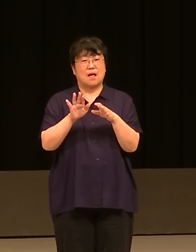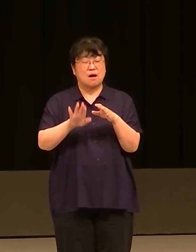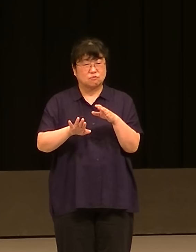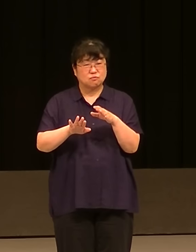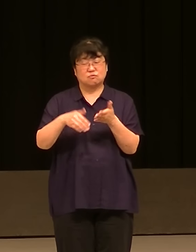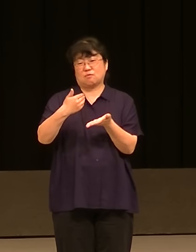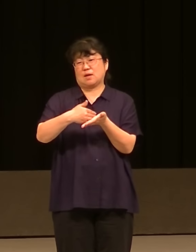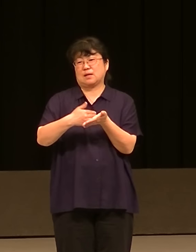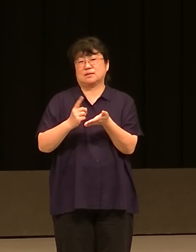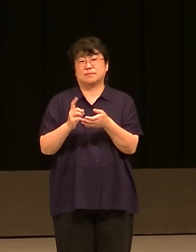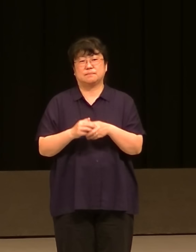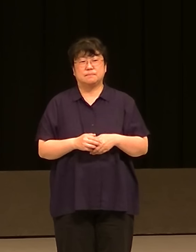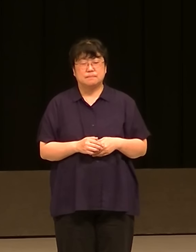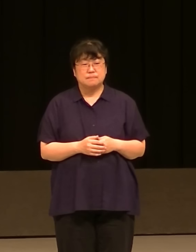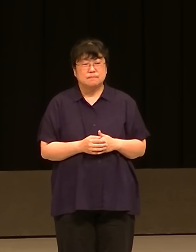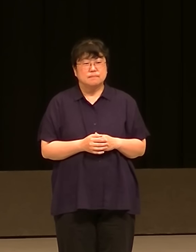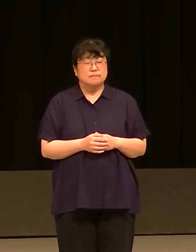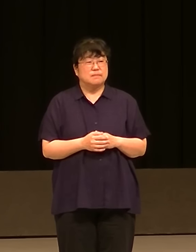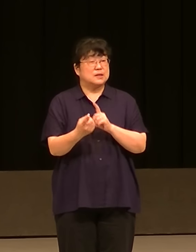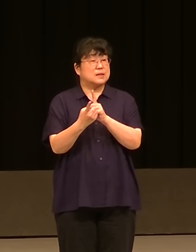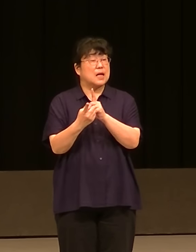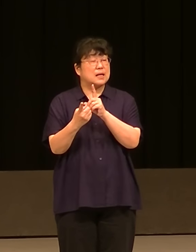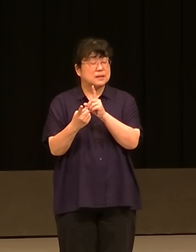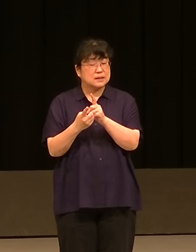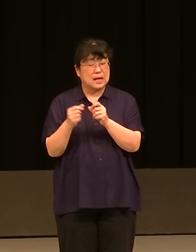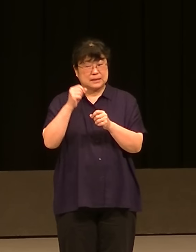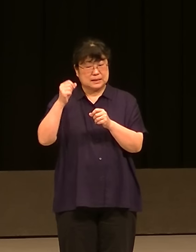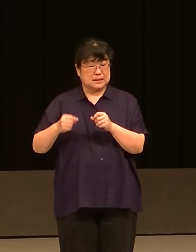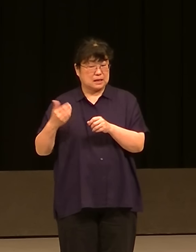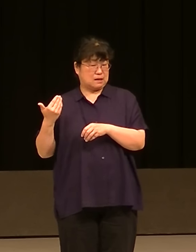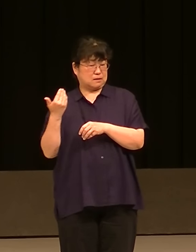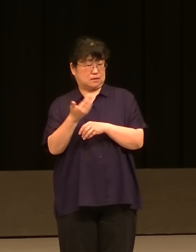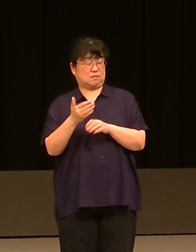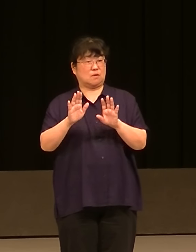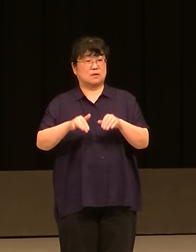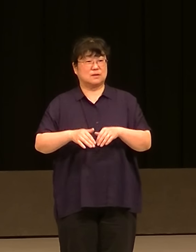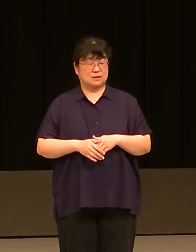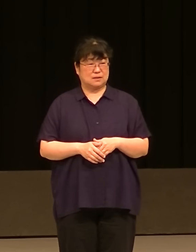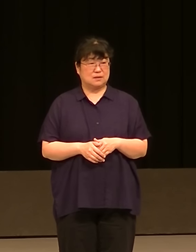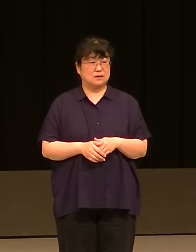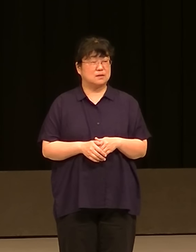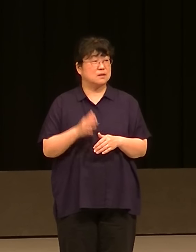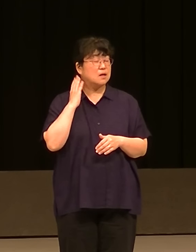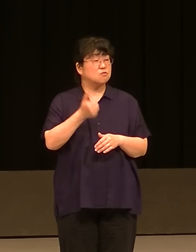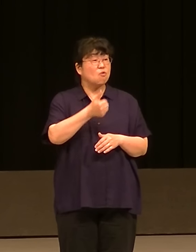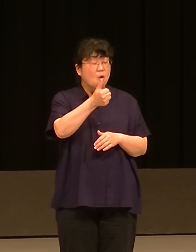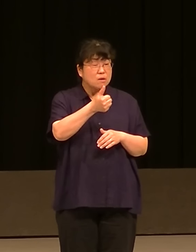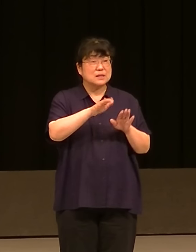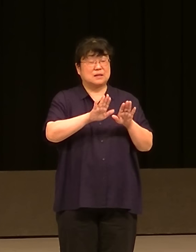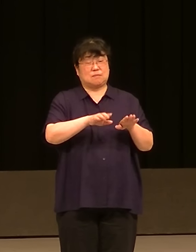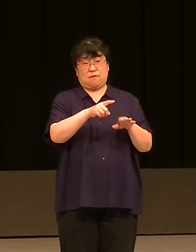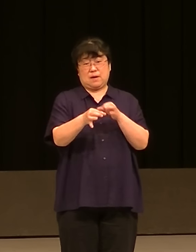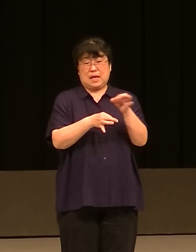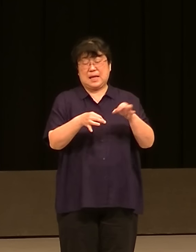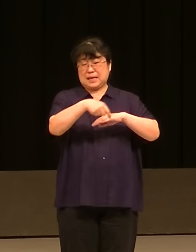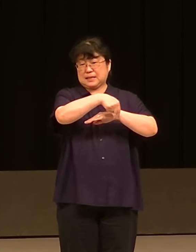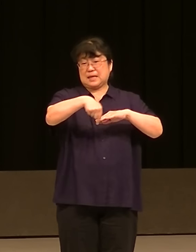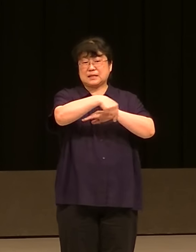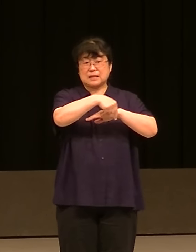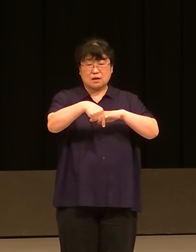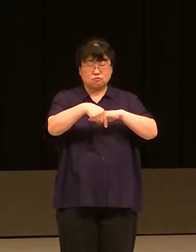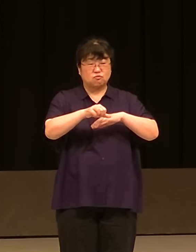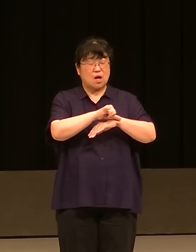ったんですね。で、それに対して司会者が質問をしてですね、総理、今あなたはあなたの経済政策アベ